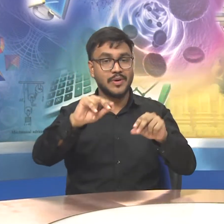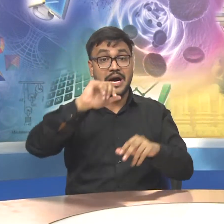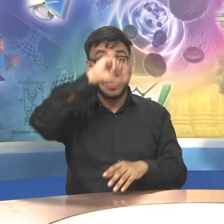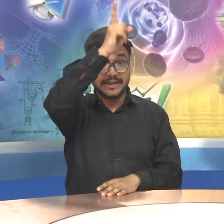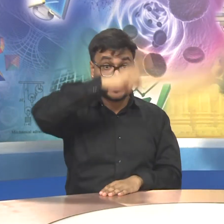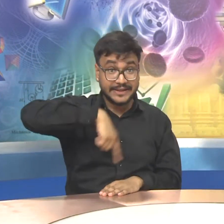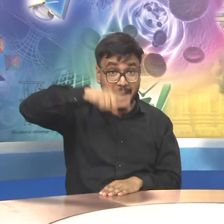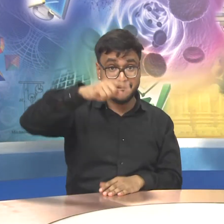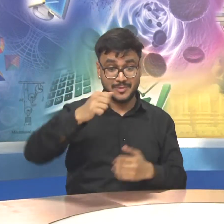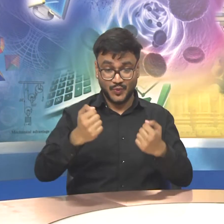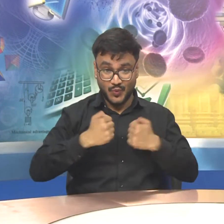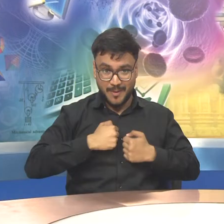citizen of India,